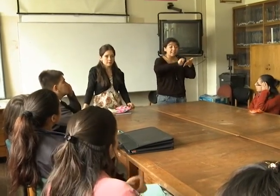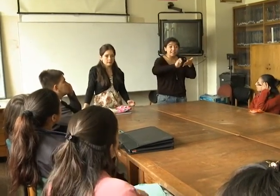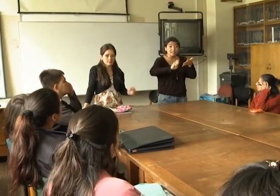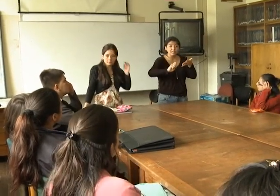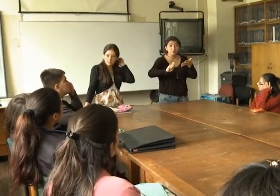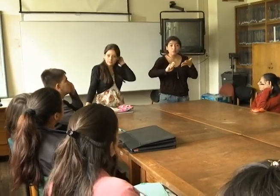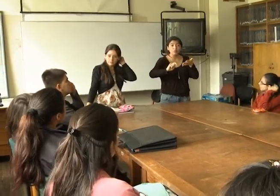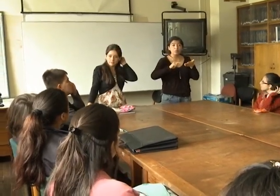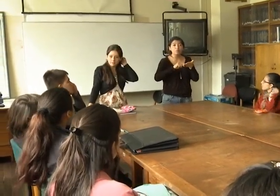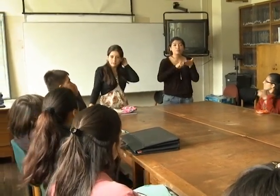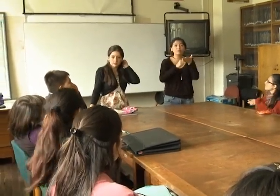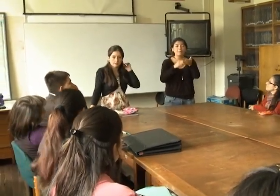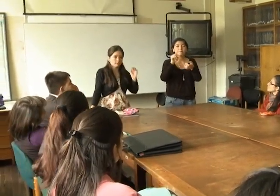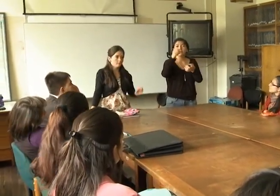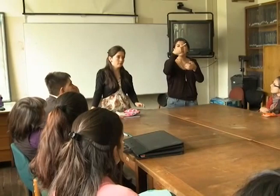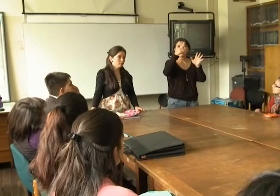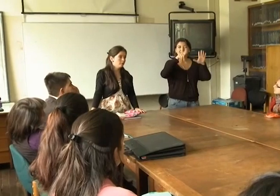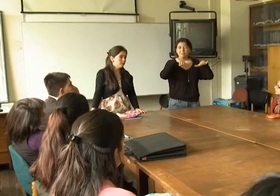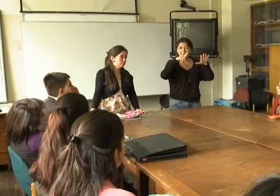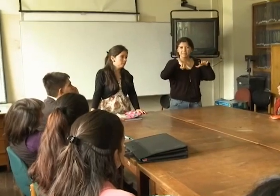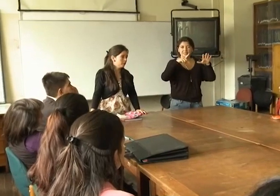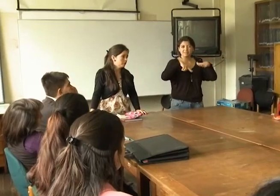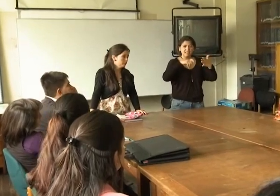presentarse a primer semestre no es muy bueno.